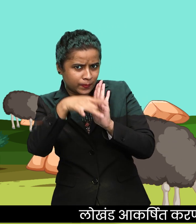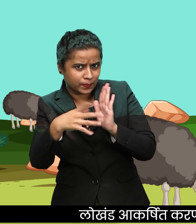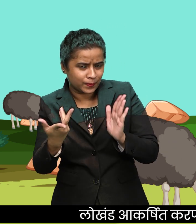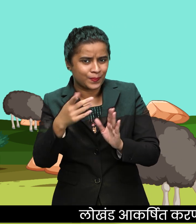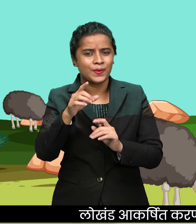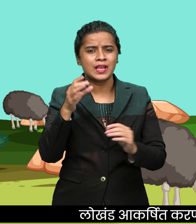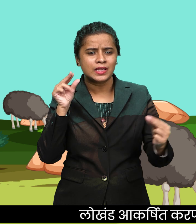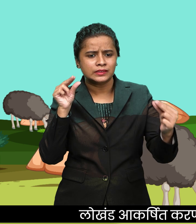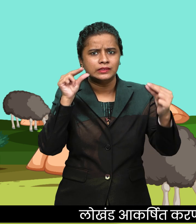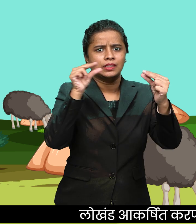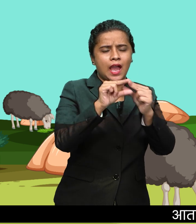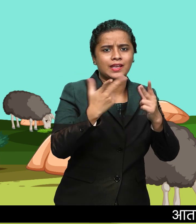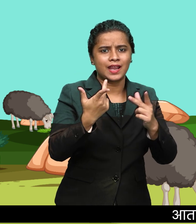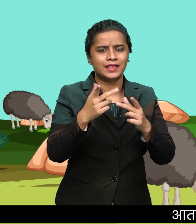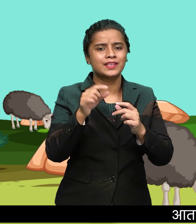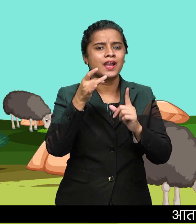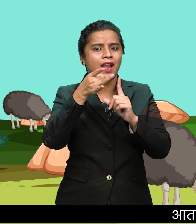पदार्थांना आता चुंबक म्हणतात.